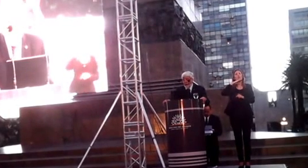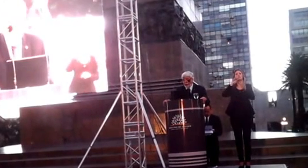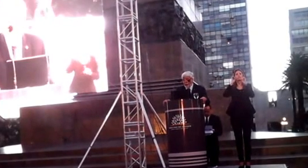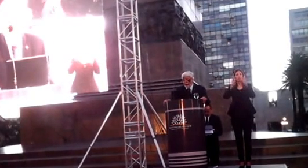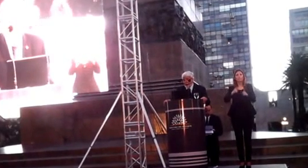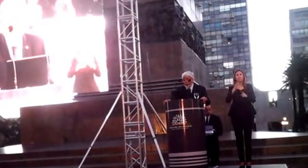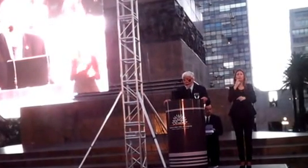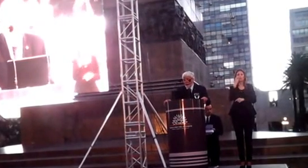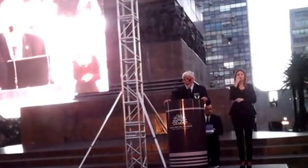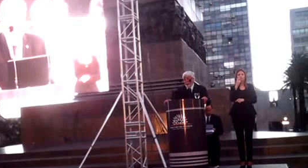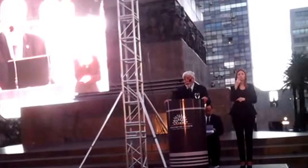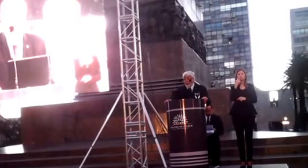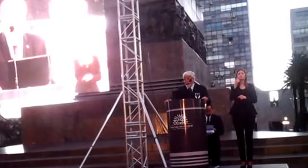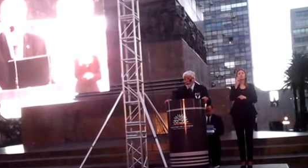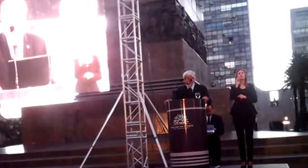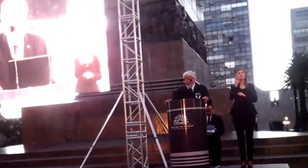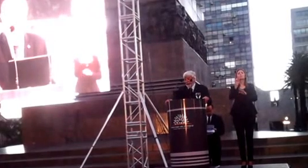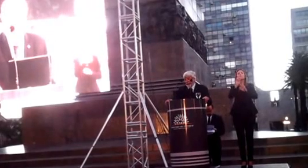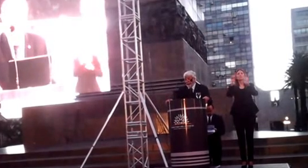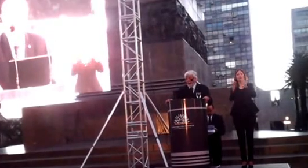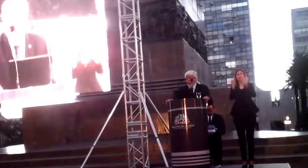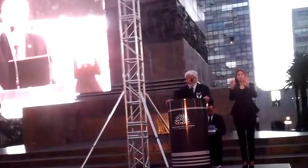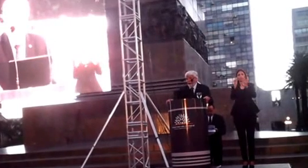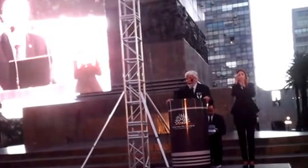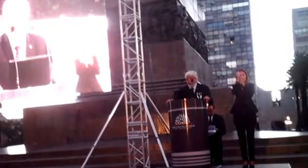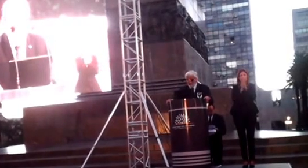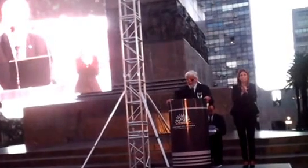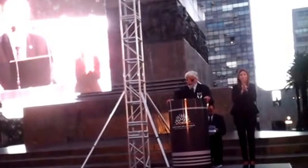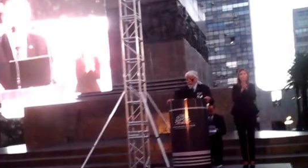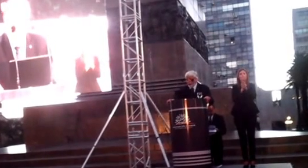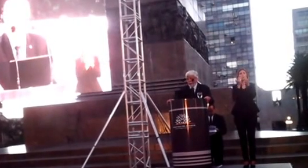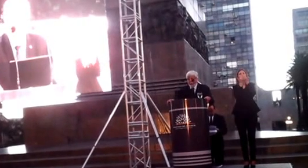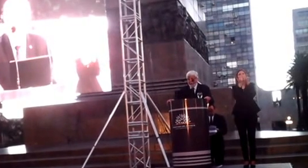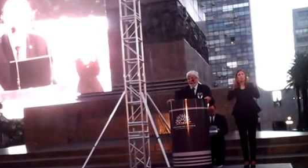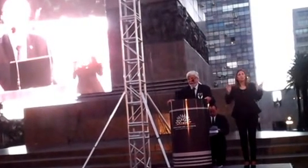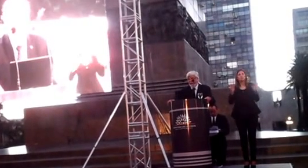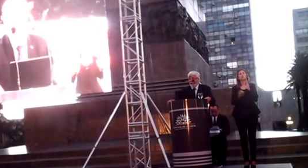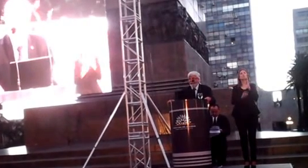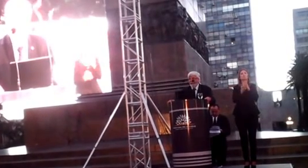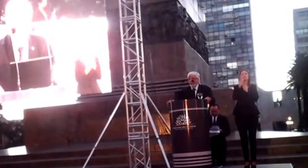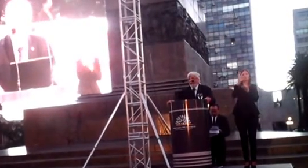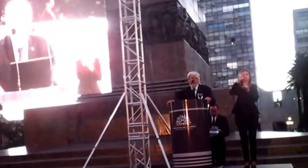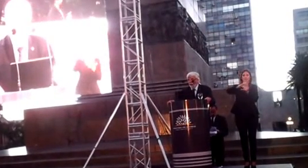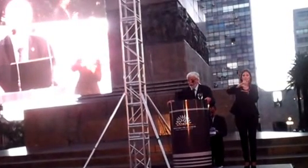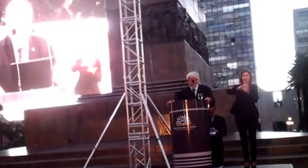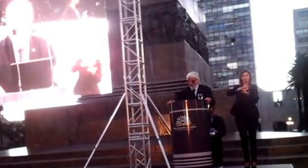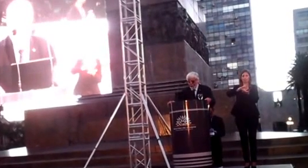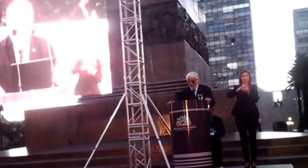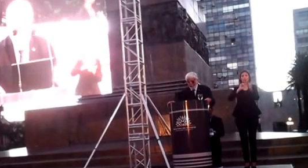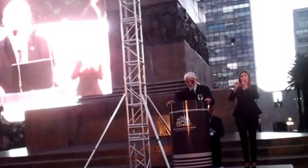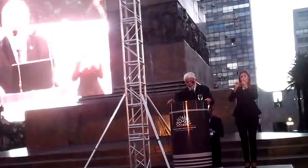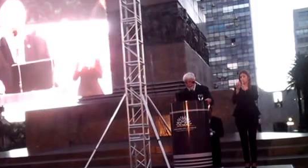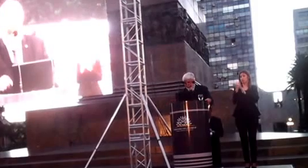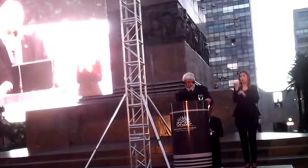San José en el 2016 desde el inicio del nuevo sistema, el 11 de